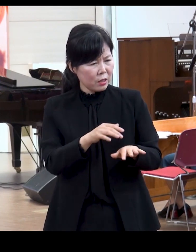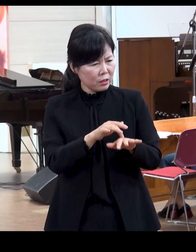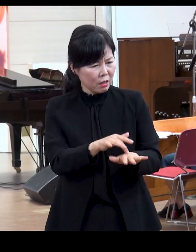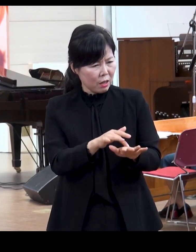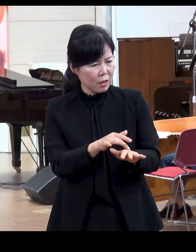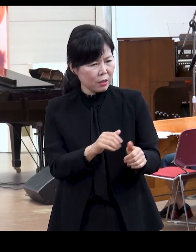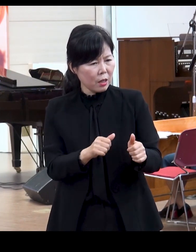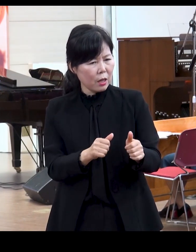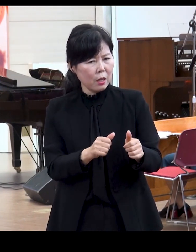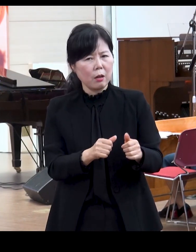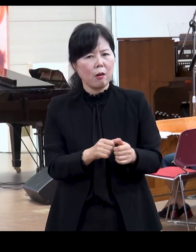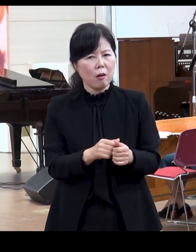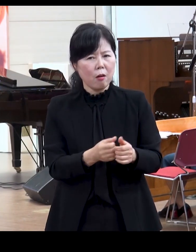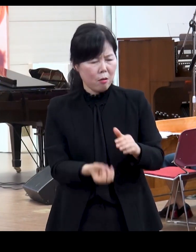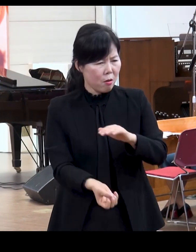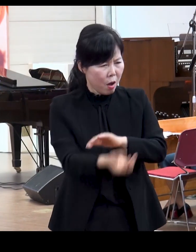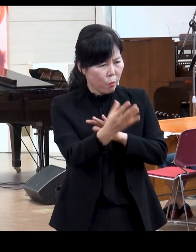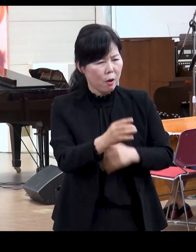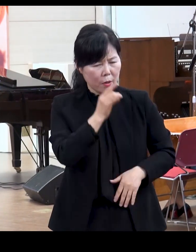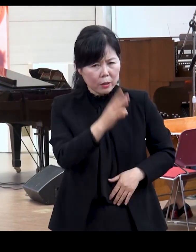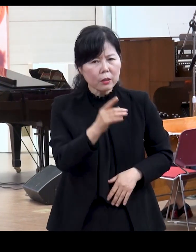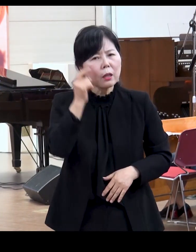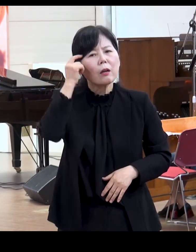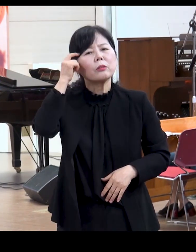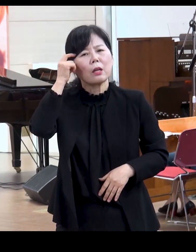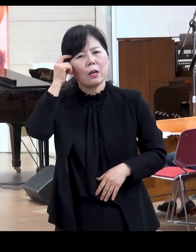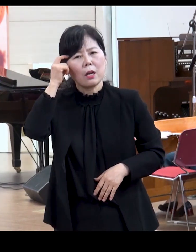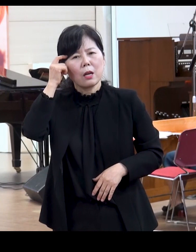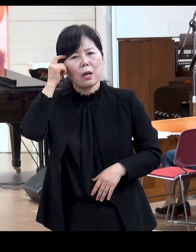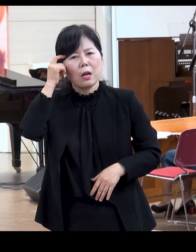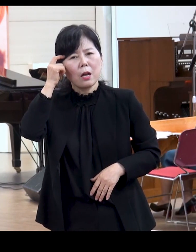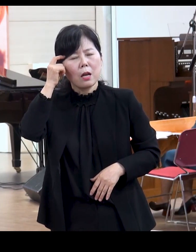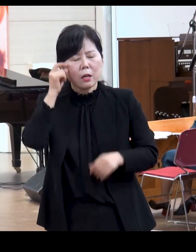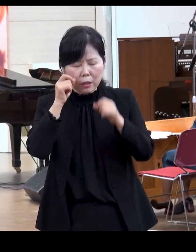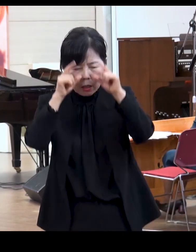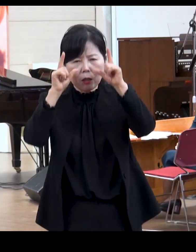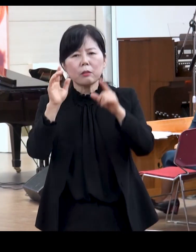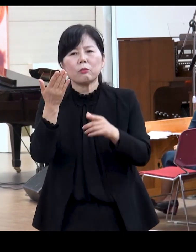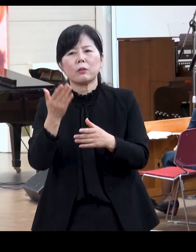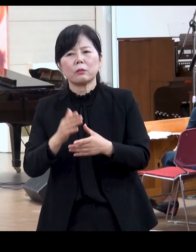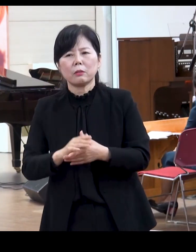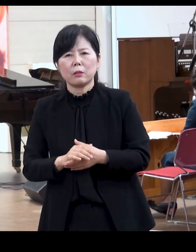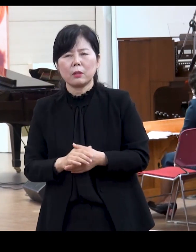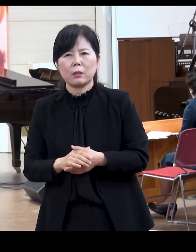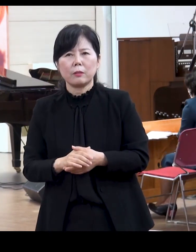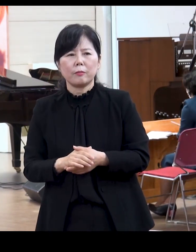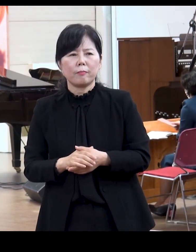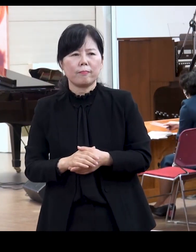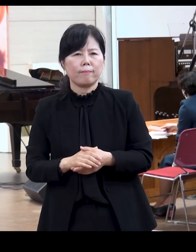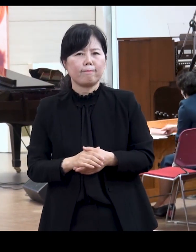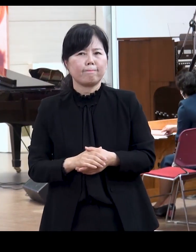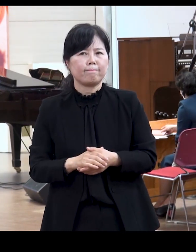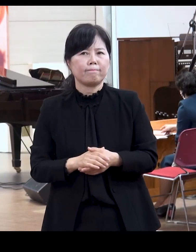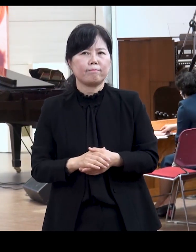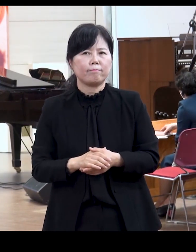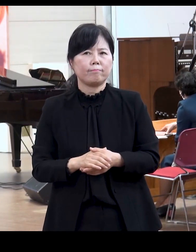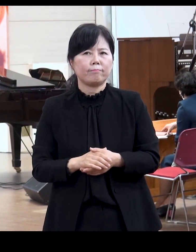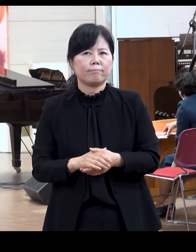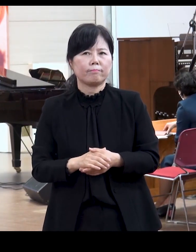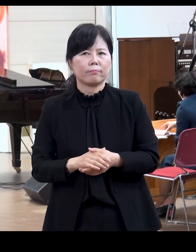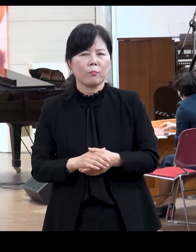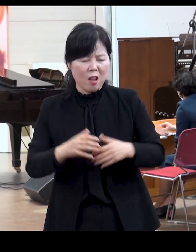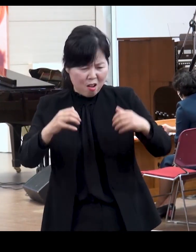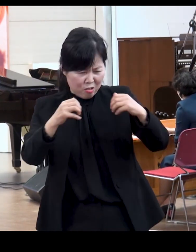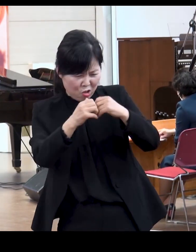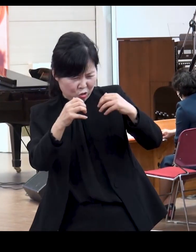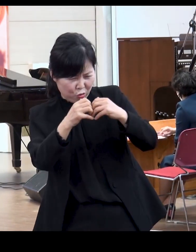없다, 악한 것이 이 가정을 이렇게 짓밟도록 놔둘 수 없다. 그런 어떤 그 마음, 어떤